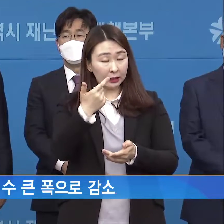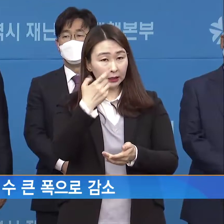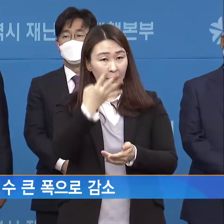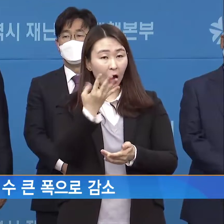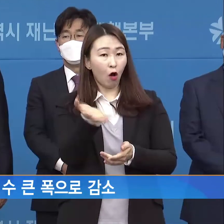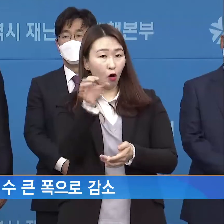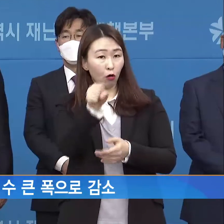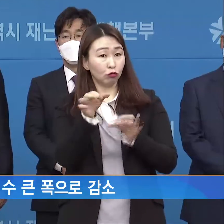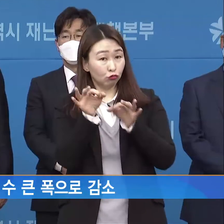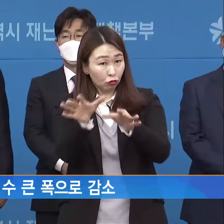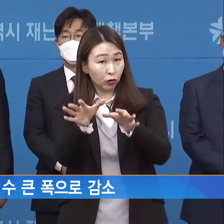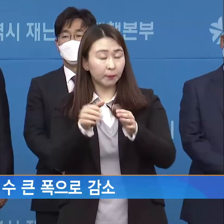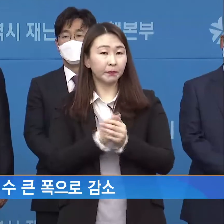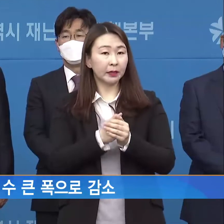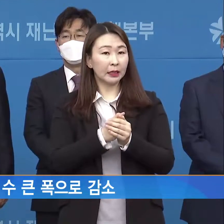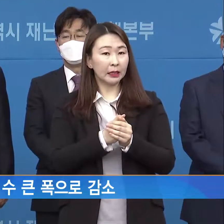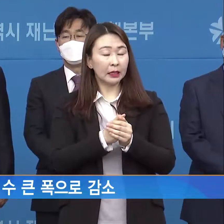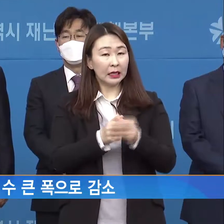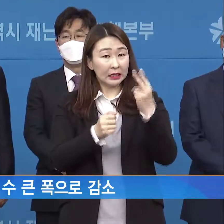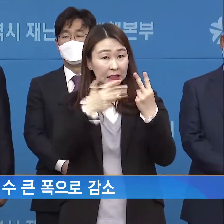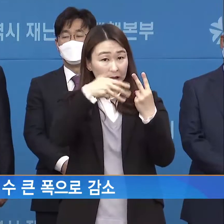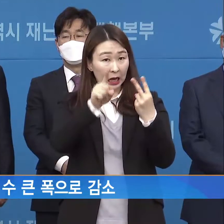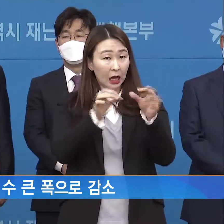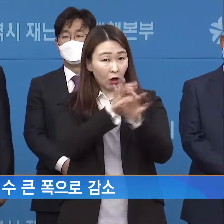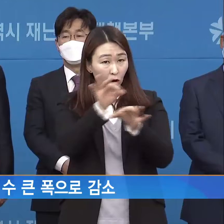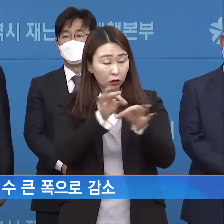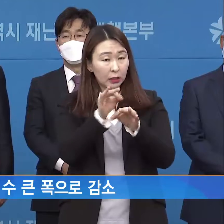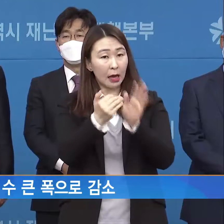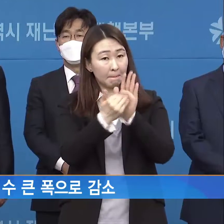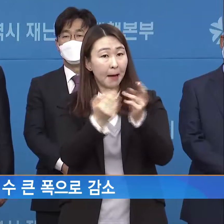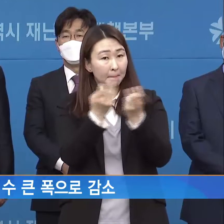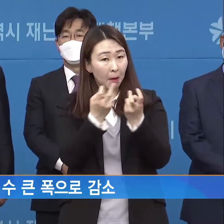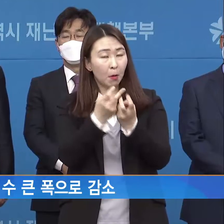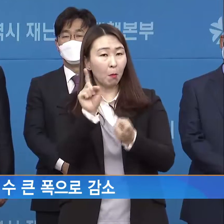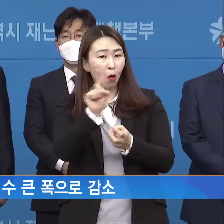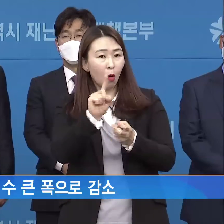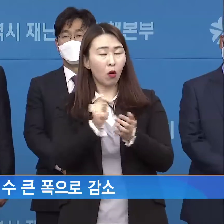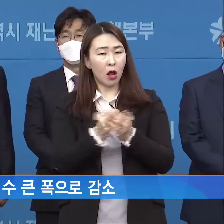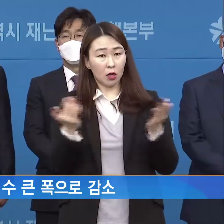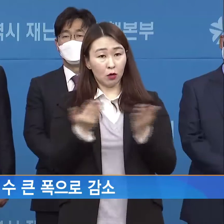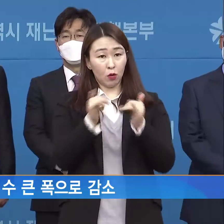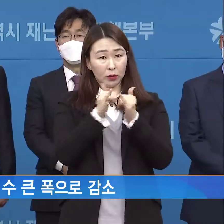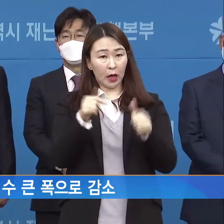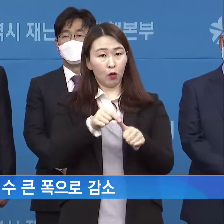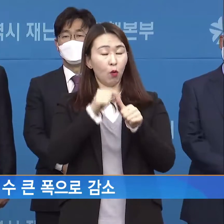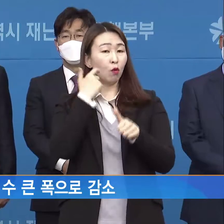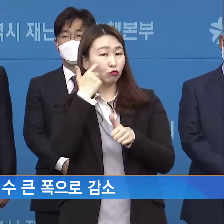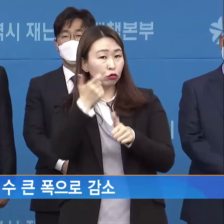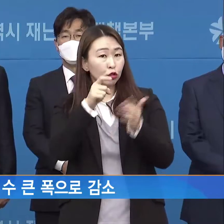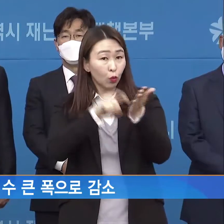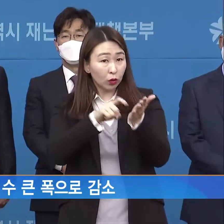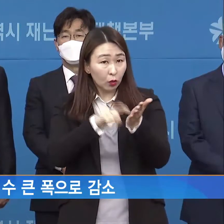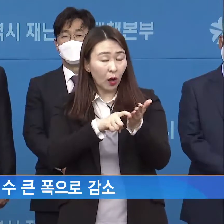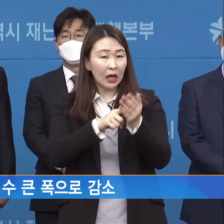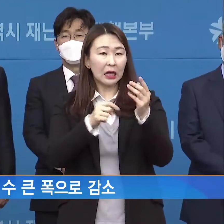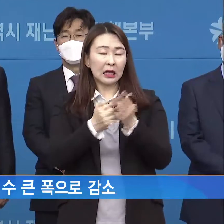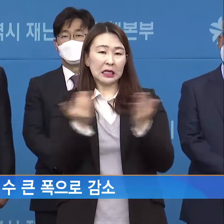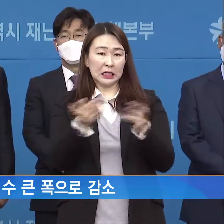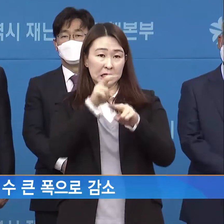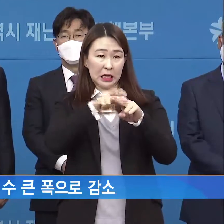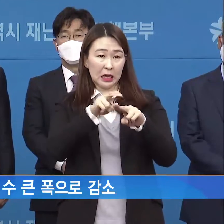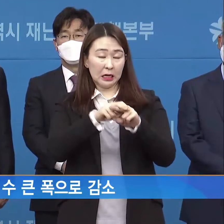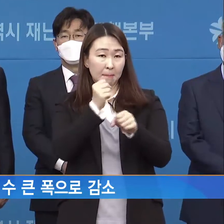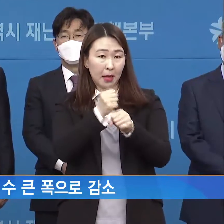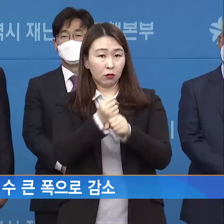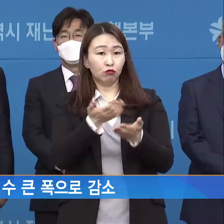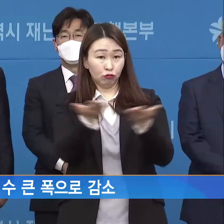4,664억 원을 투자한 데 이어 근본 2차 경제 대책은 근로자의 고용 유지, 촉진과 일자리